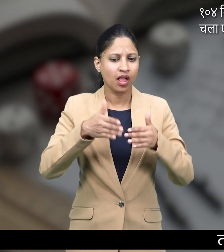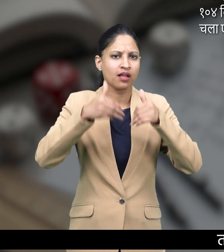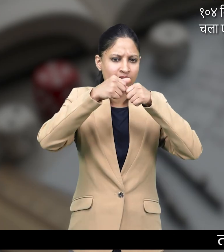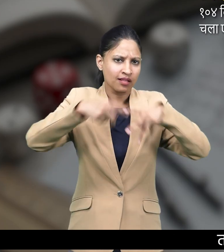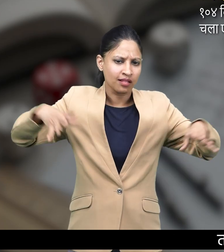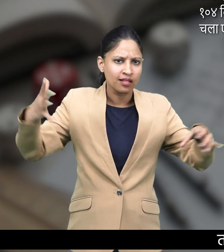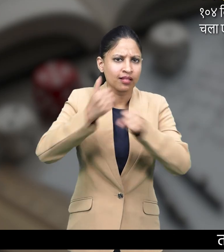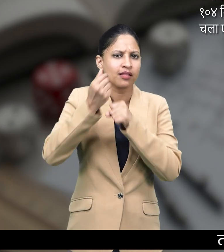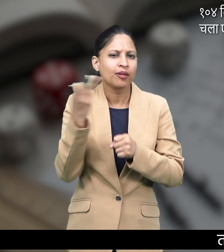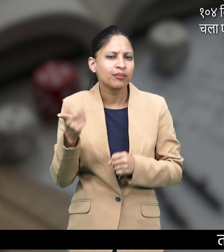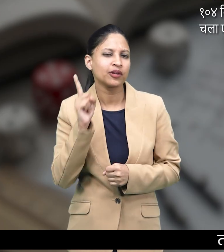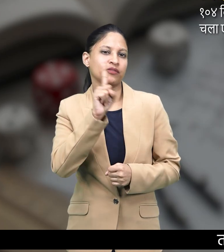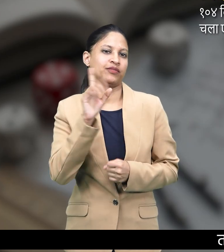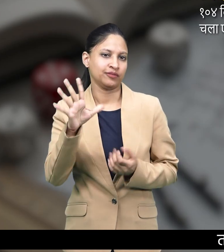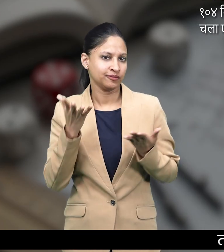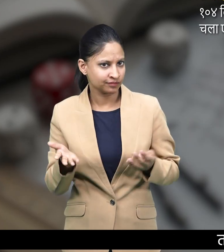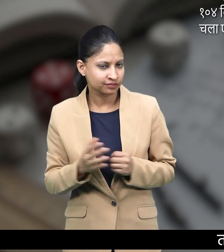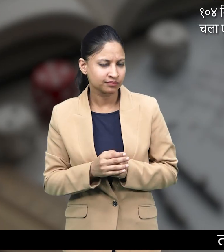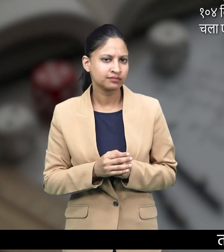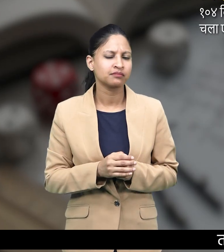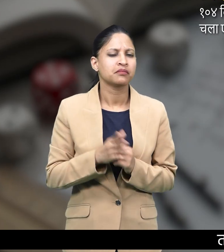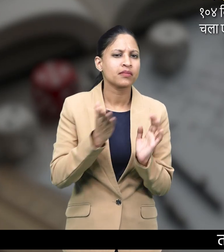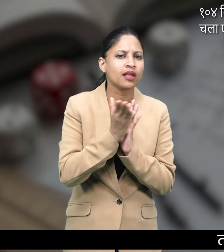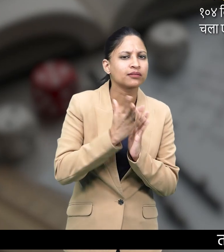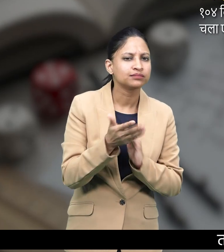तर 15 चे घटक आहेत